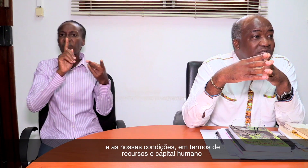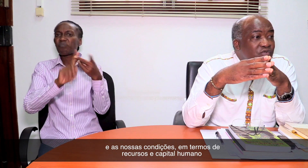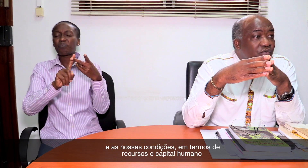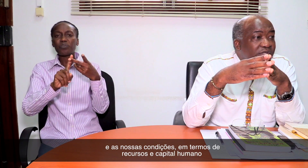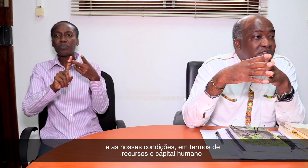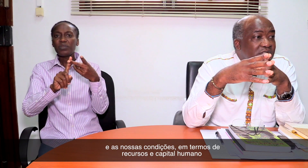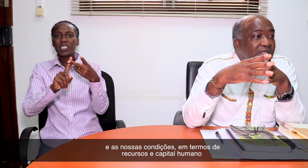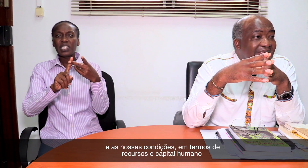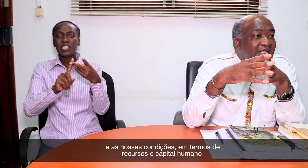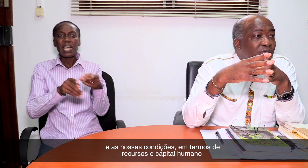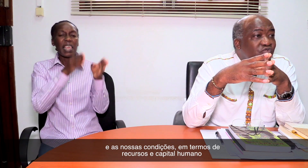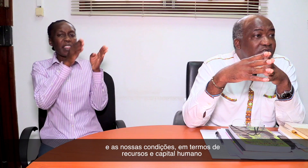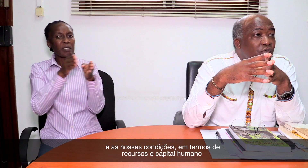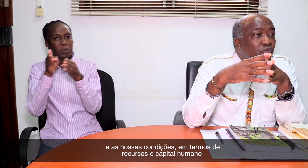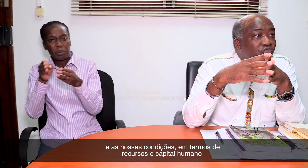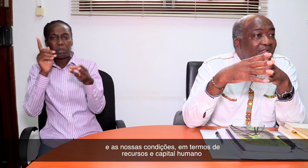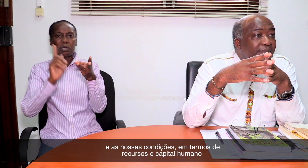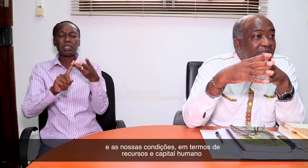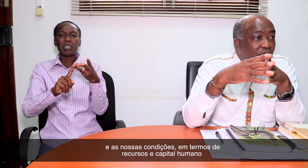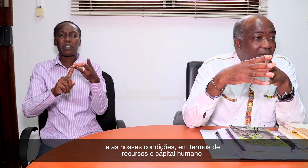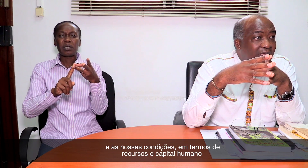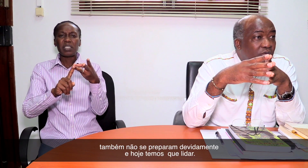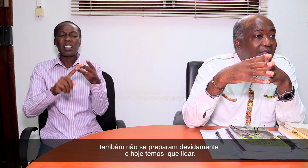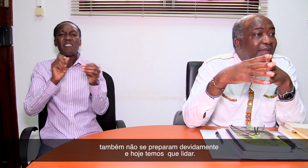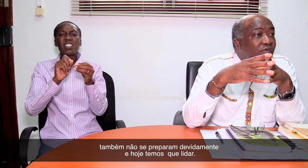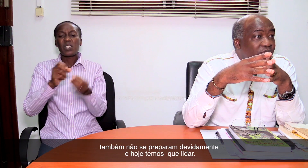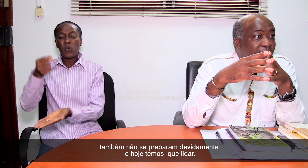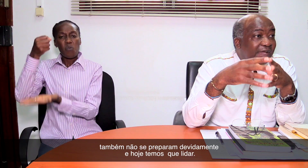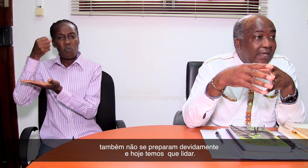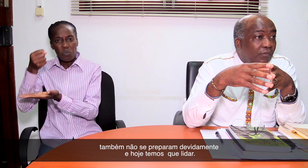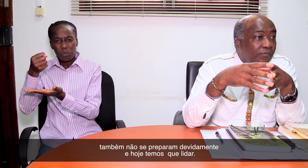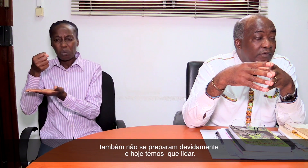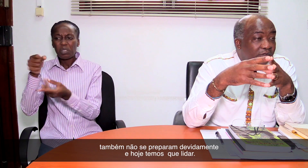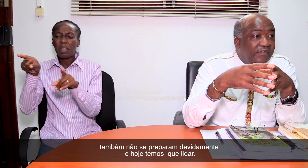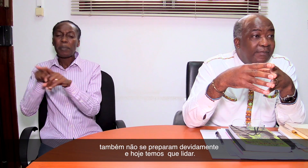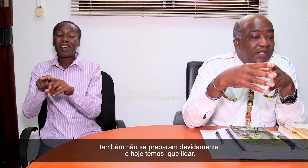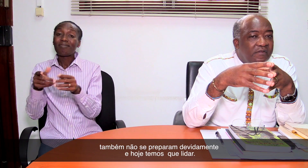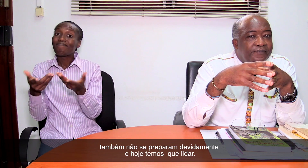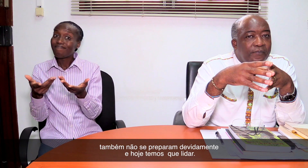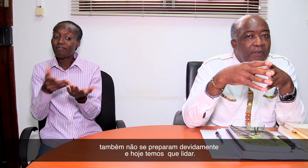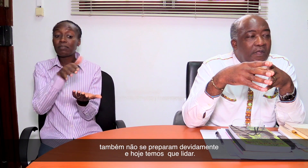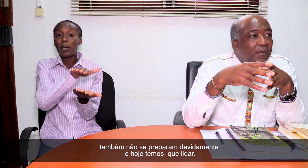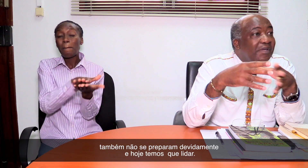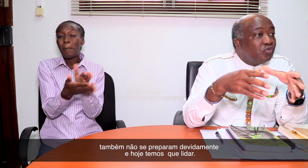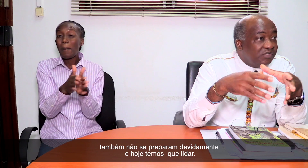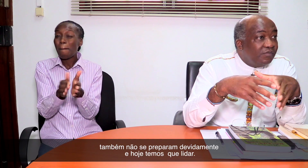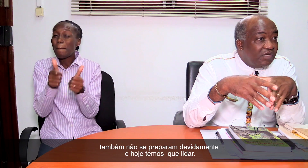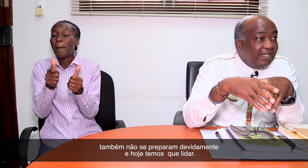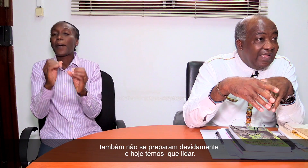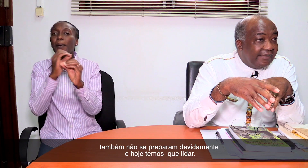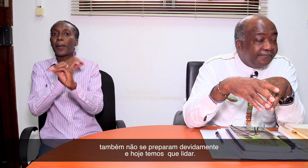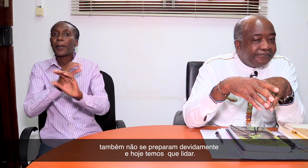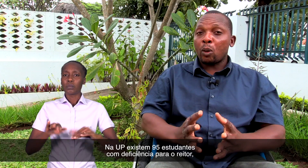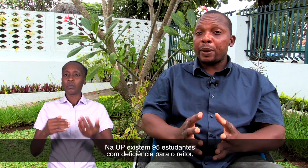nossas condições em termos de recurso e capital humano também não se prepararam devidamente. Mas hoje temos